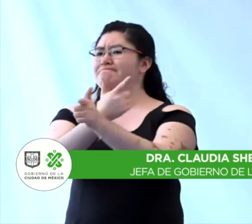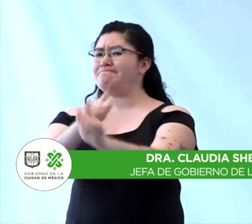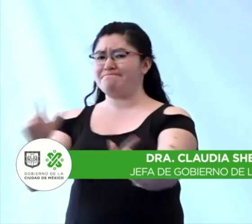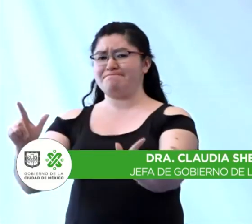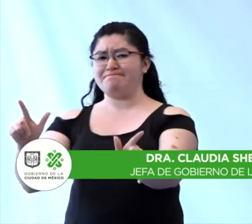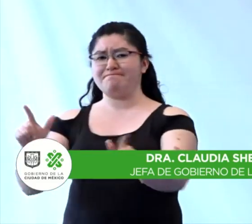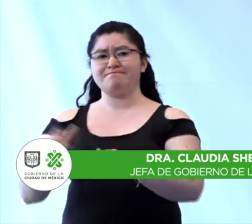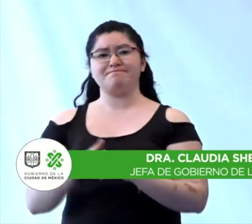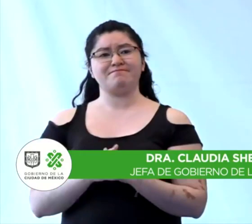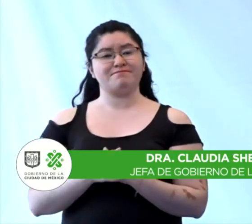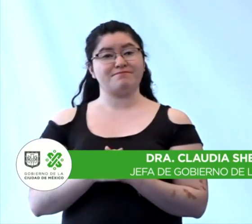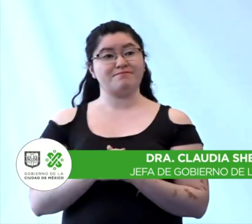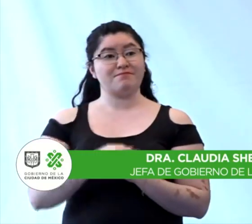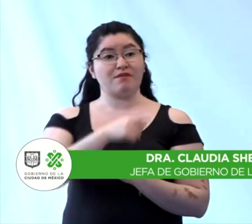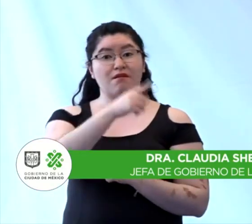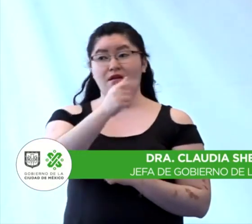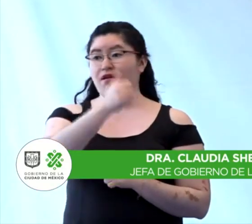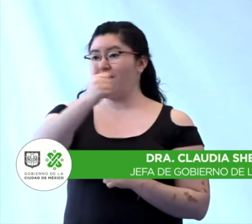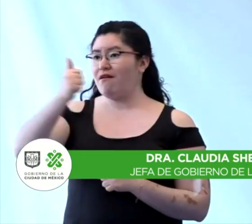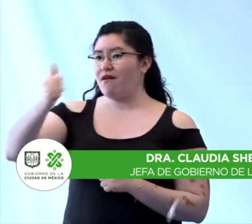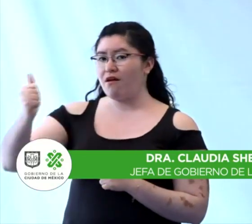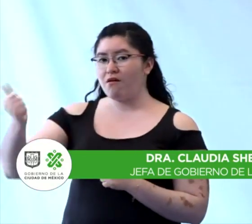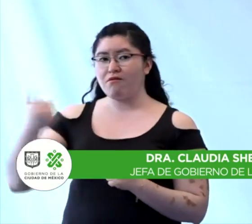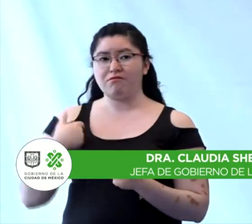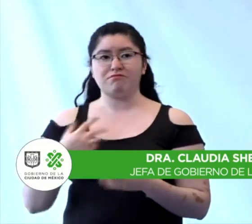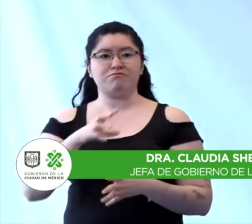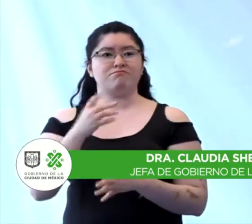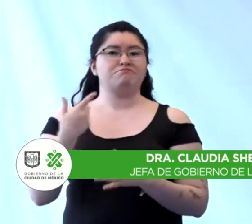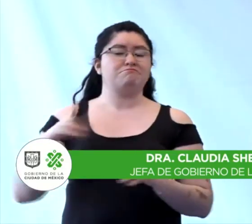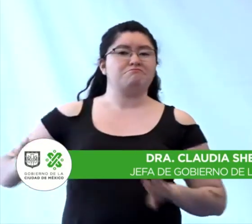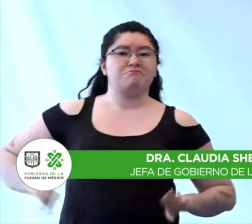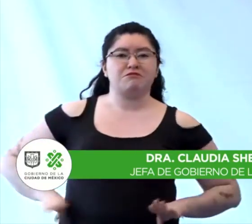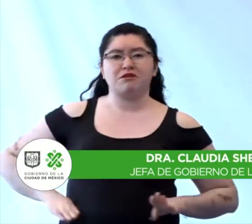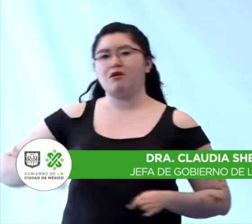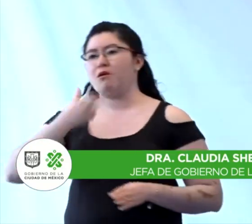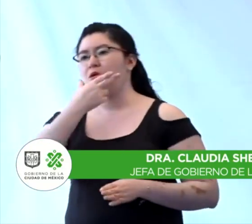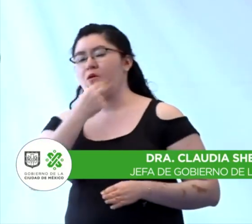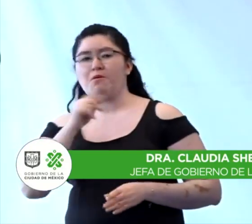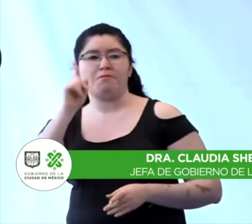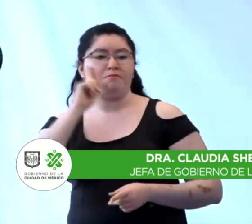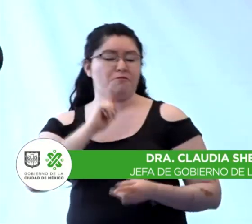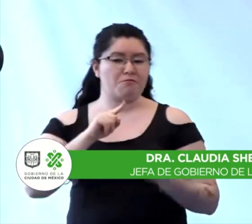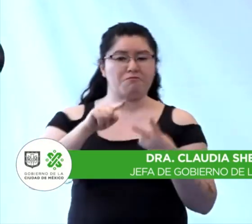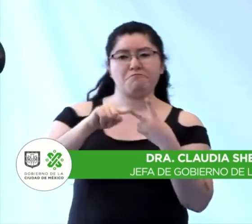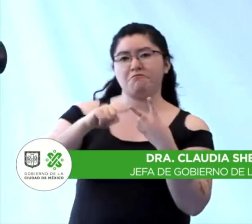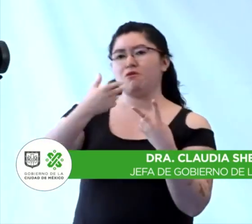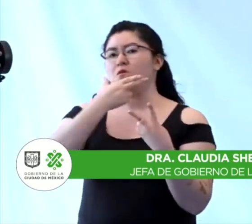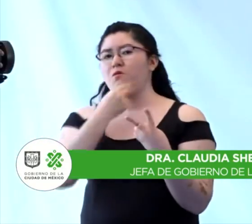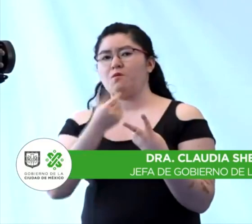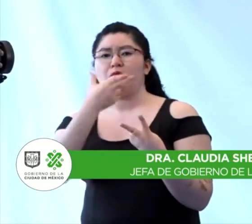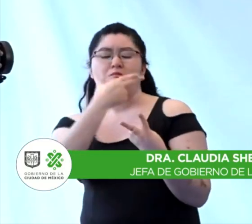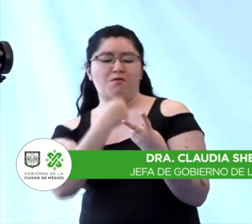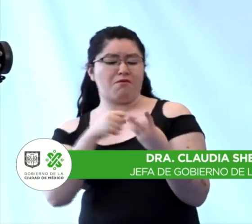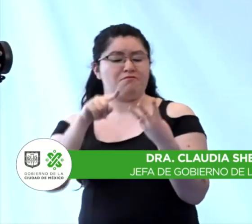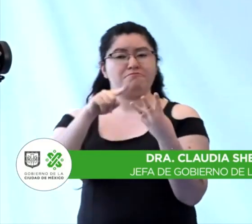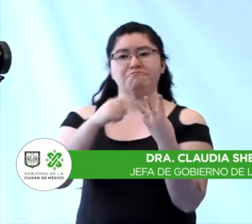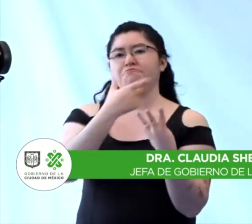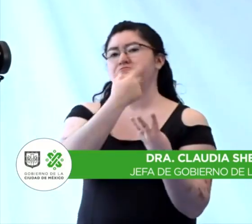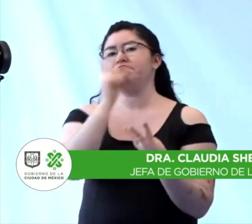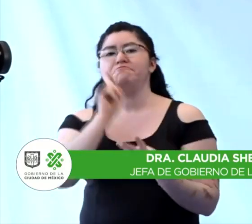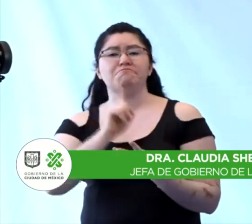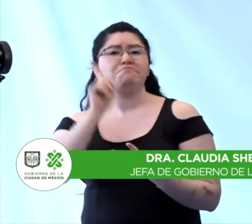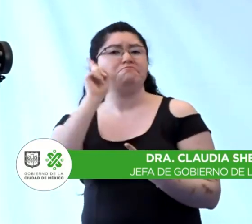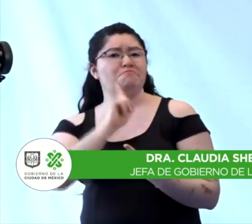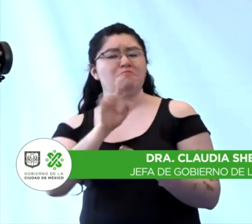en donde pueden contraer matrimonio, pareja de hombre y mujer, de hombre y hombre, mujer,